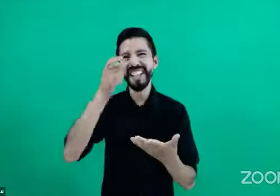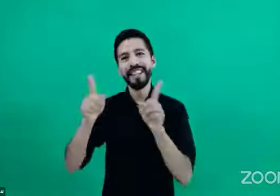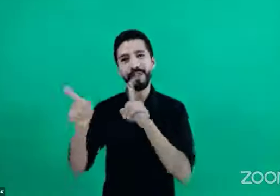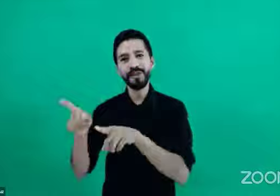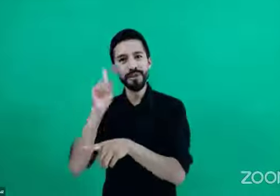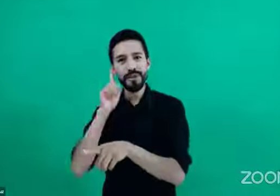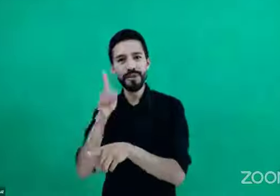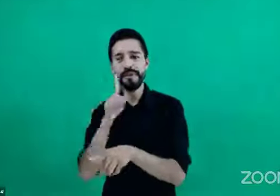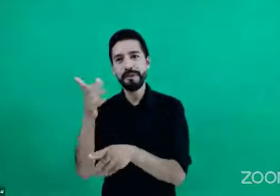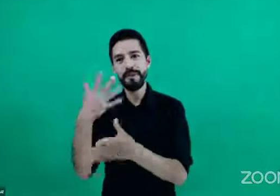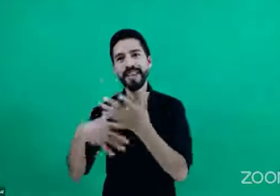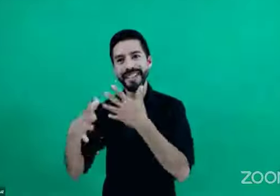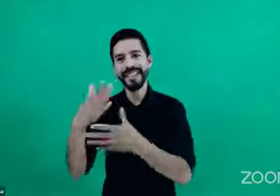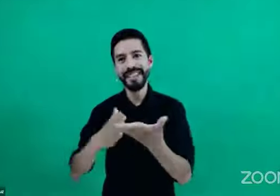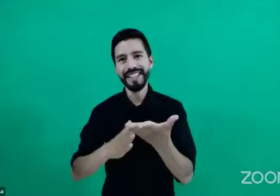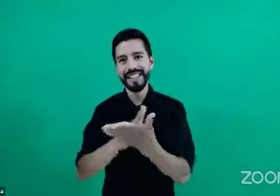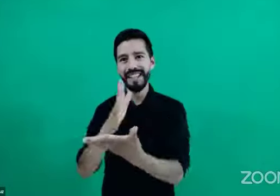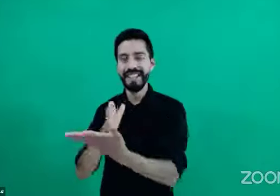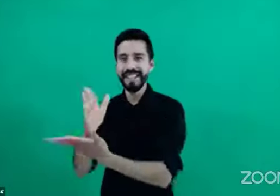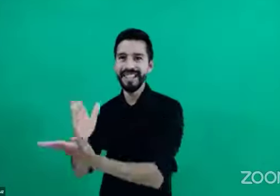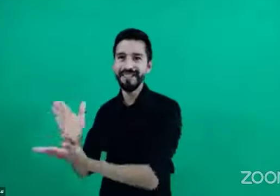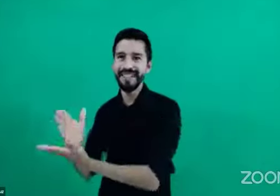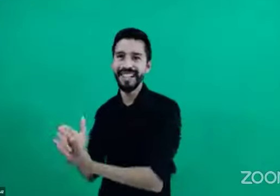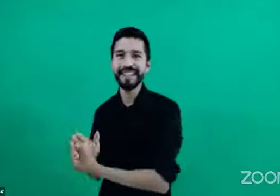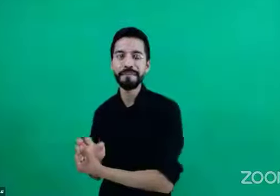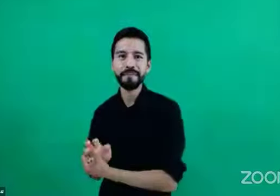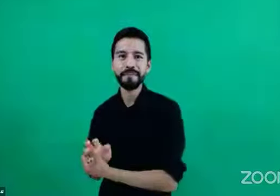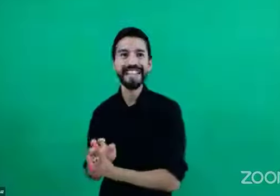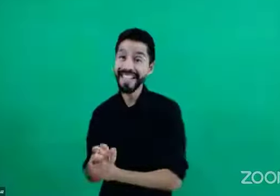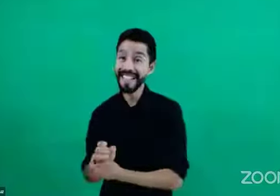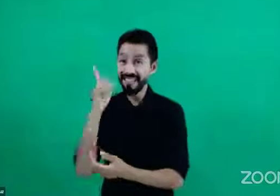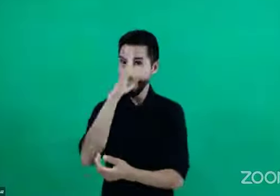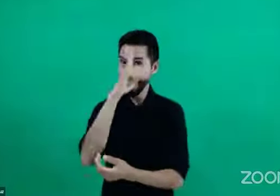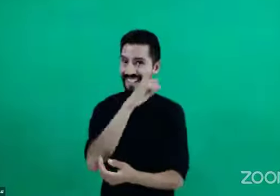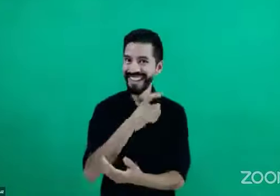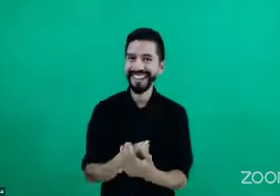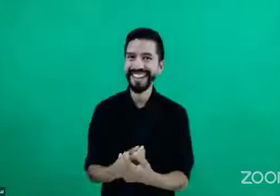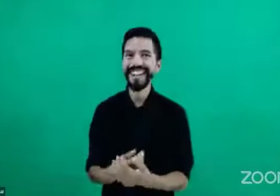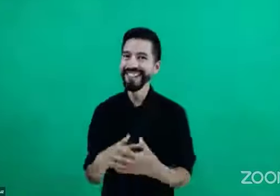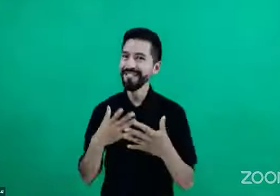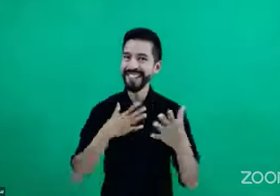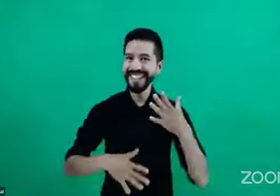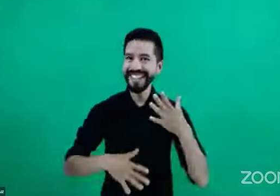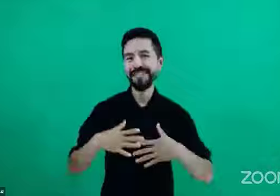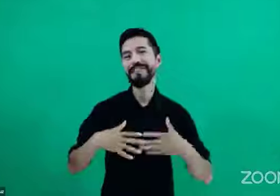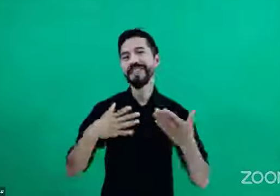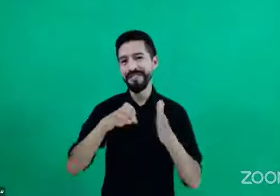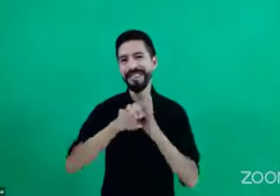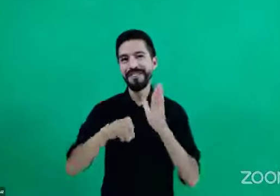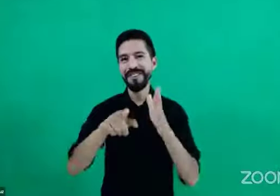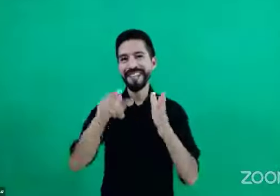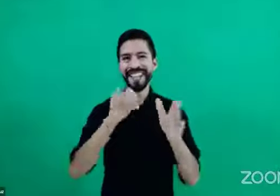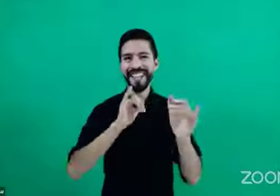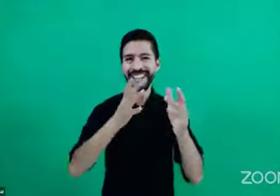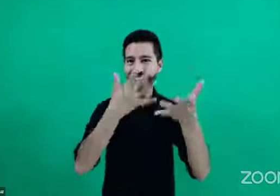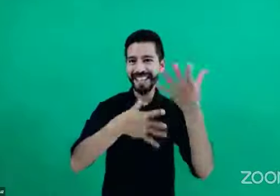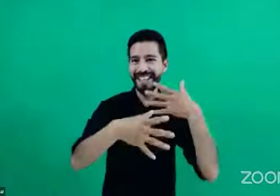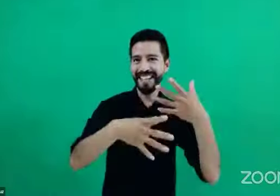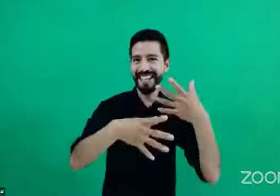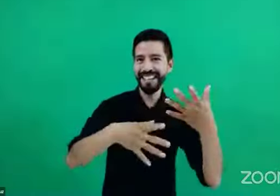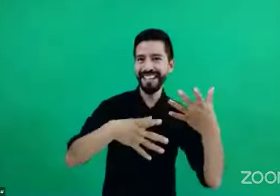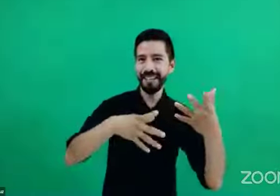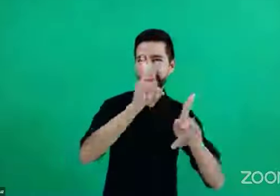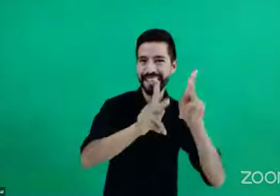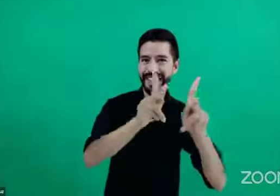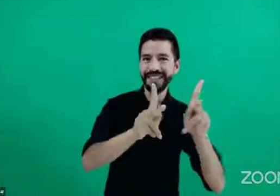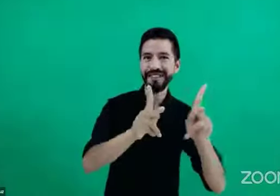es y los sordos también puedan tener esa accesibilidad. Sí es difícil y muy cansado porque, por ejemplo, ahorita el